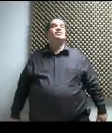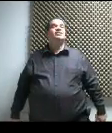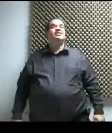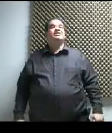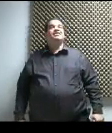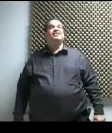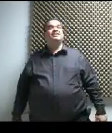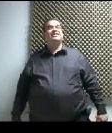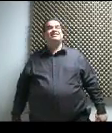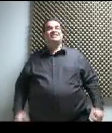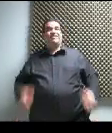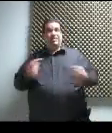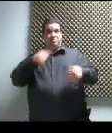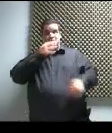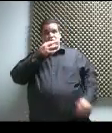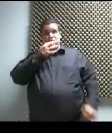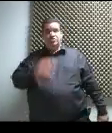dicen ahora? Ok, ya mismo venimos.